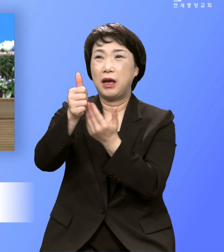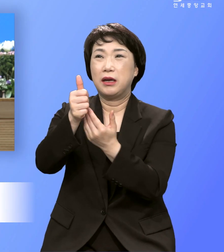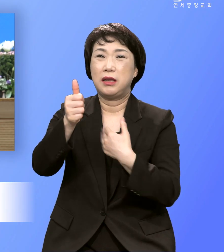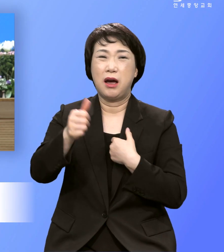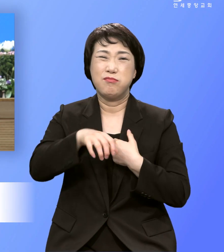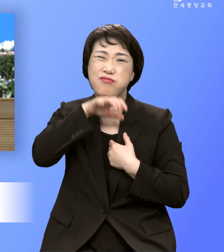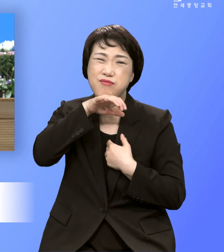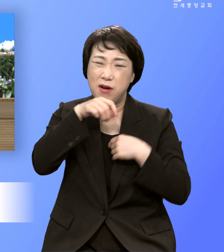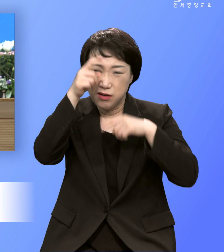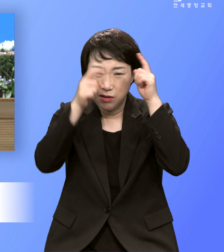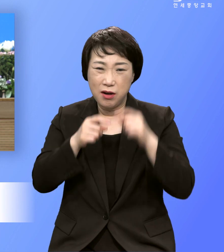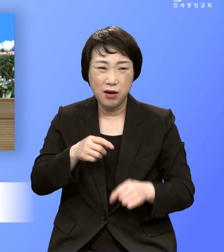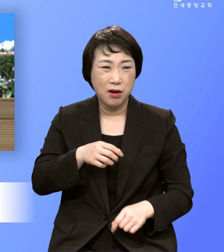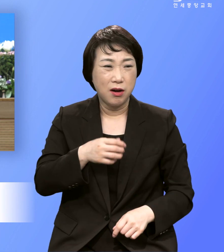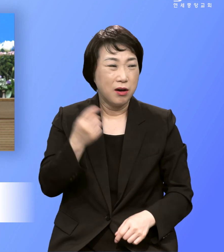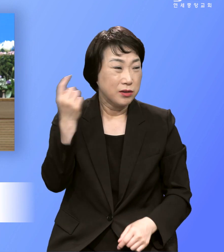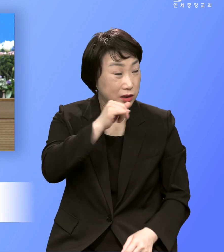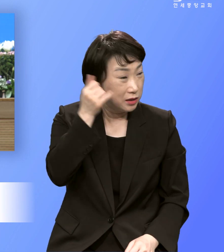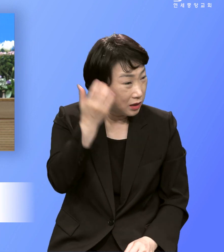불평하는 소리 들었냐?